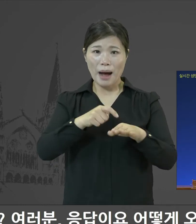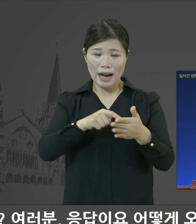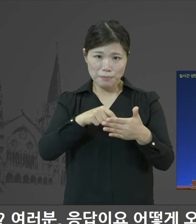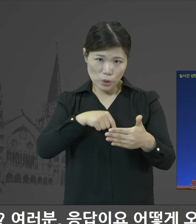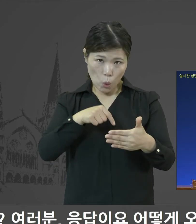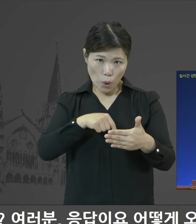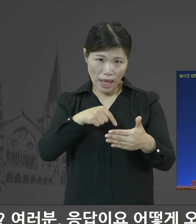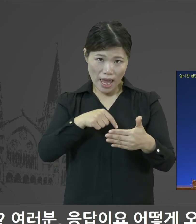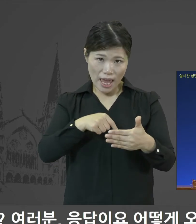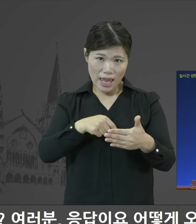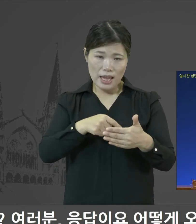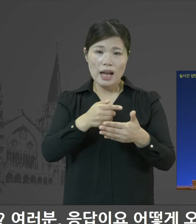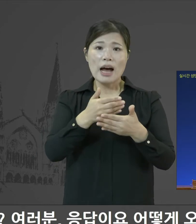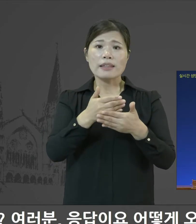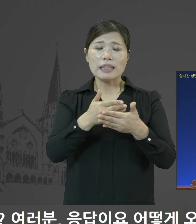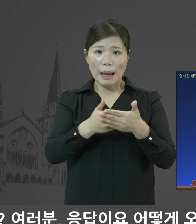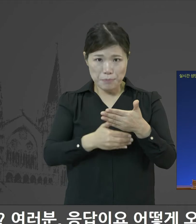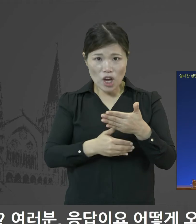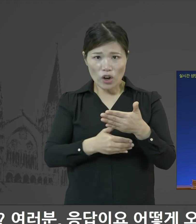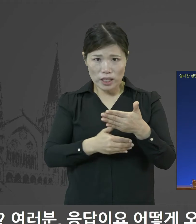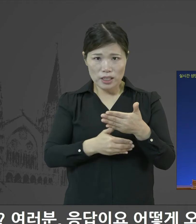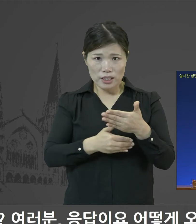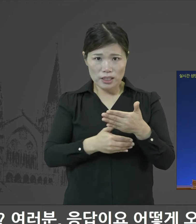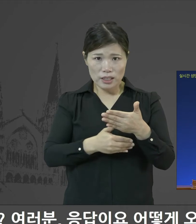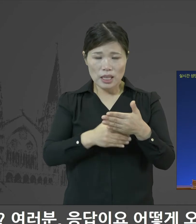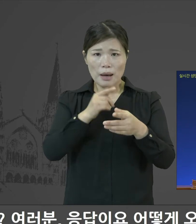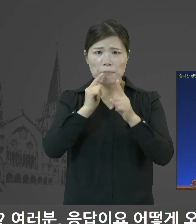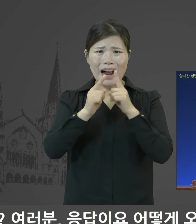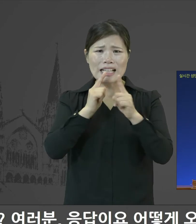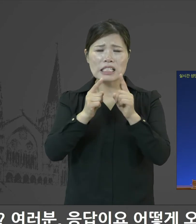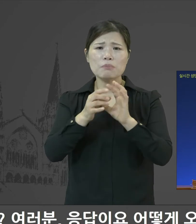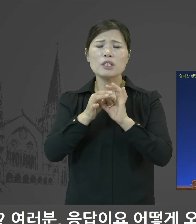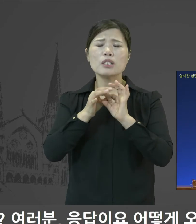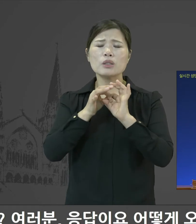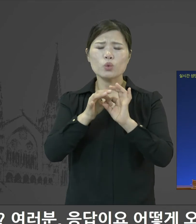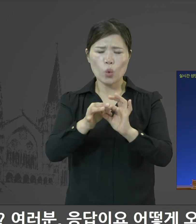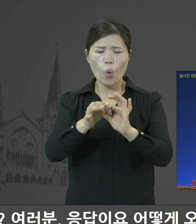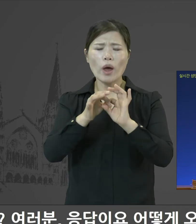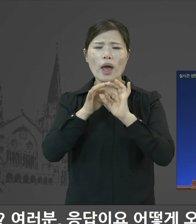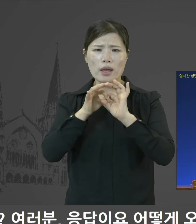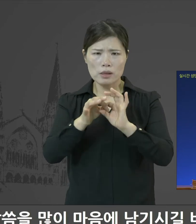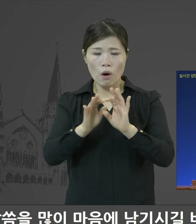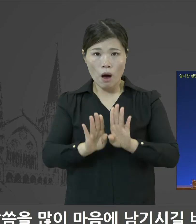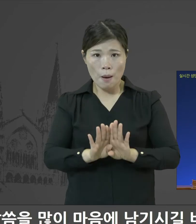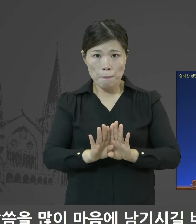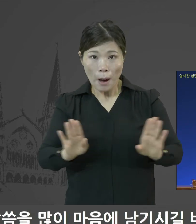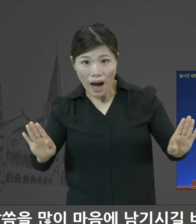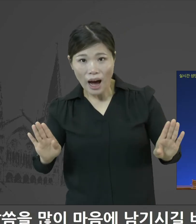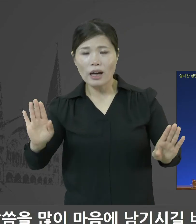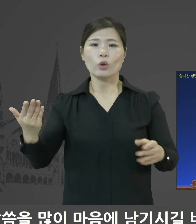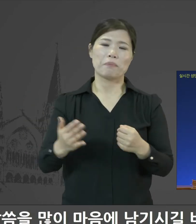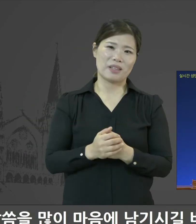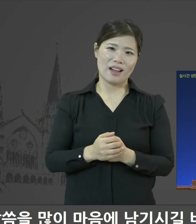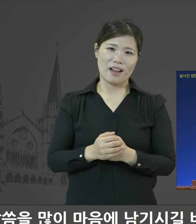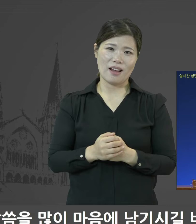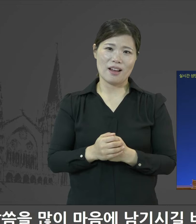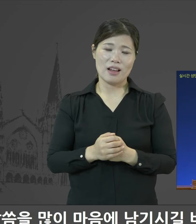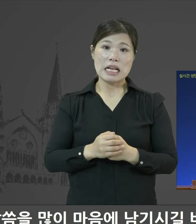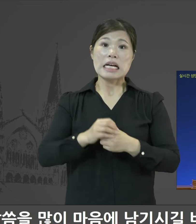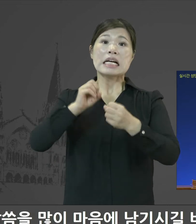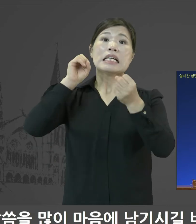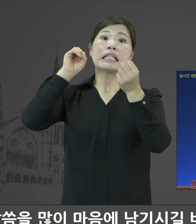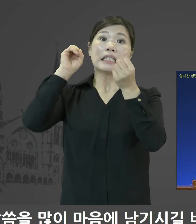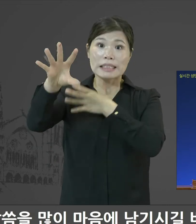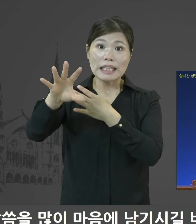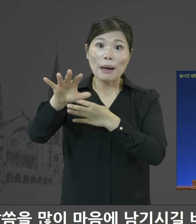내 마음속에 남겨있는 말씀을 통하여 열리는 것입니다. 응답이 없는 게 아닙니다. 응답이 있는데 우리가 듣지 못하고